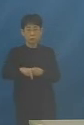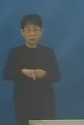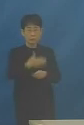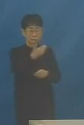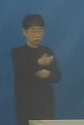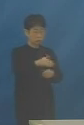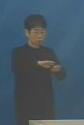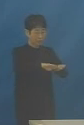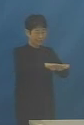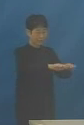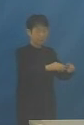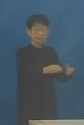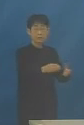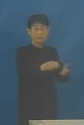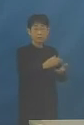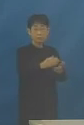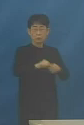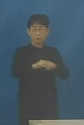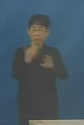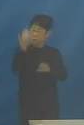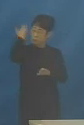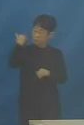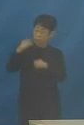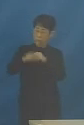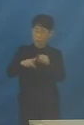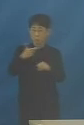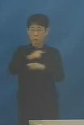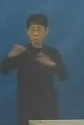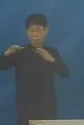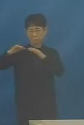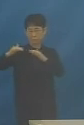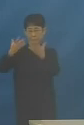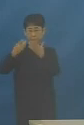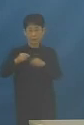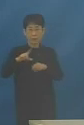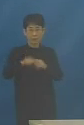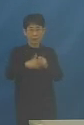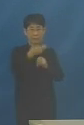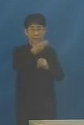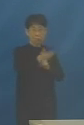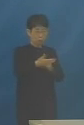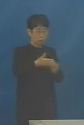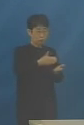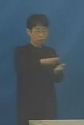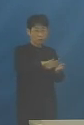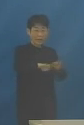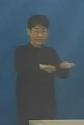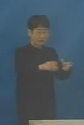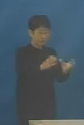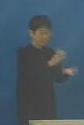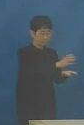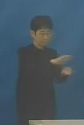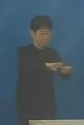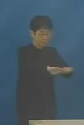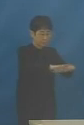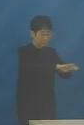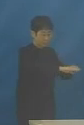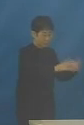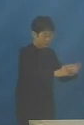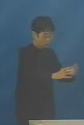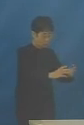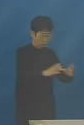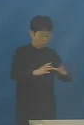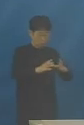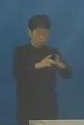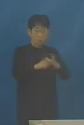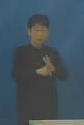当時もあのいろんな切りをしましたが実はの配りを変えるのはあのあれは小さなところでも